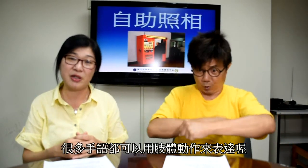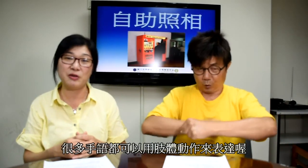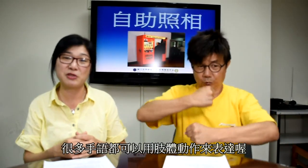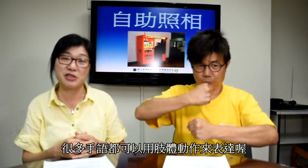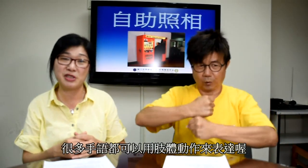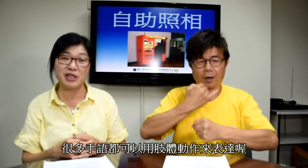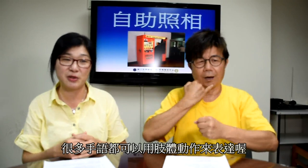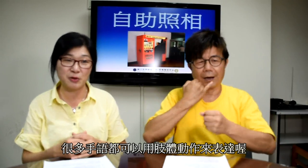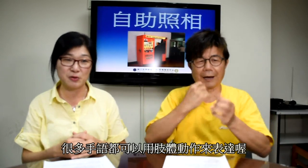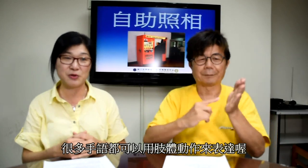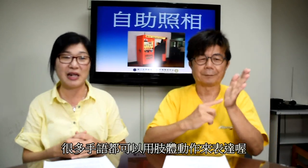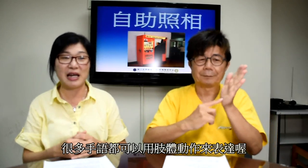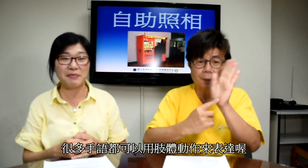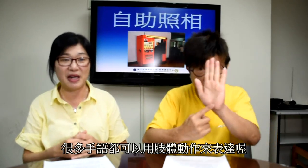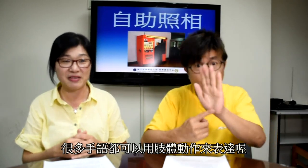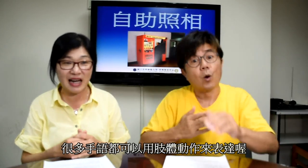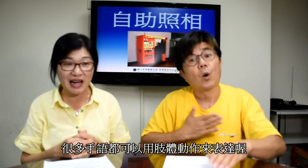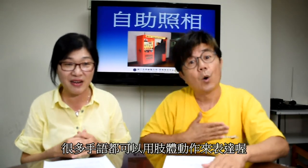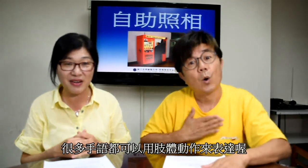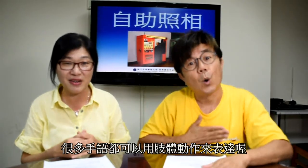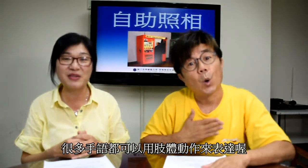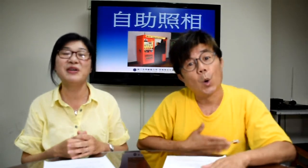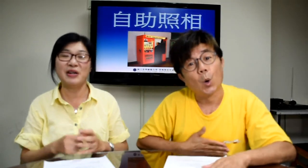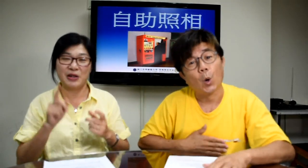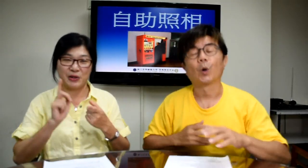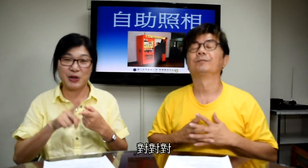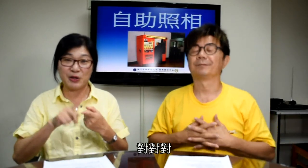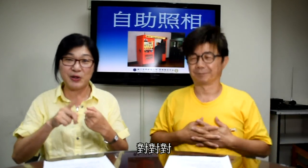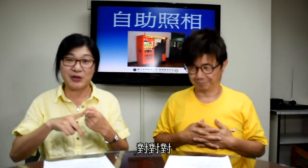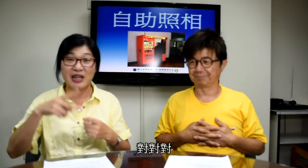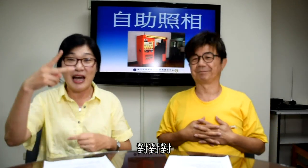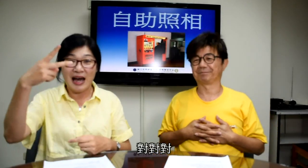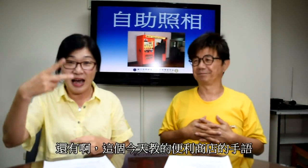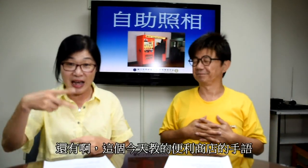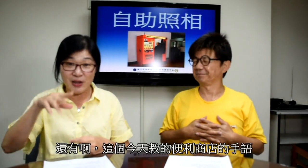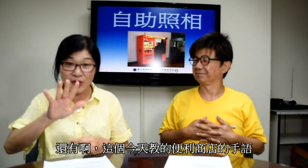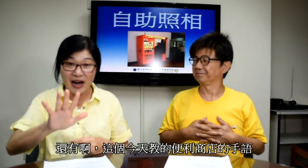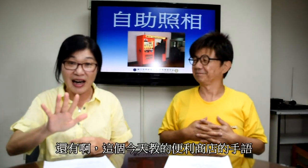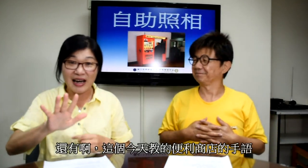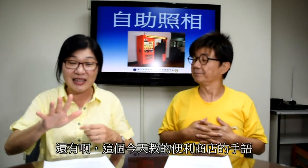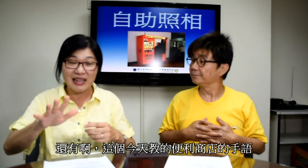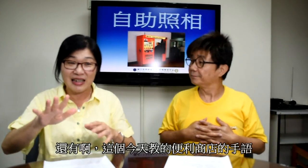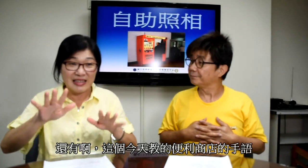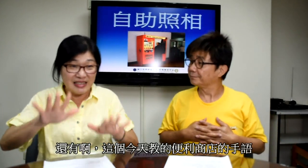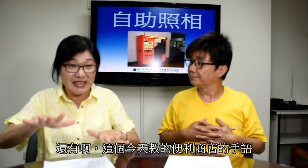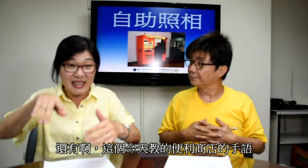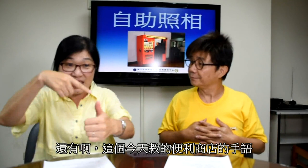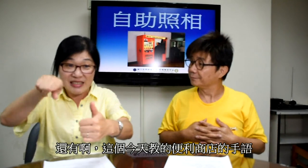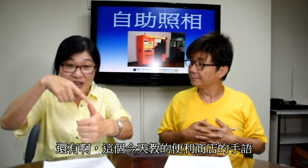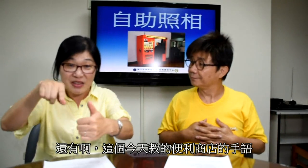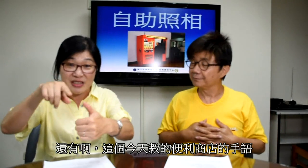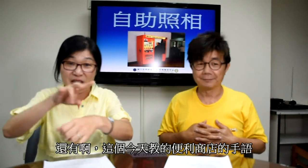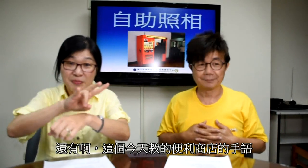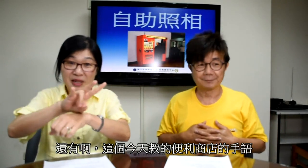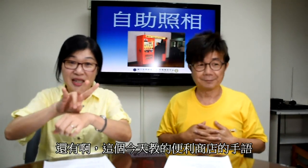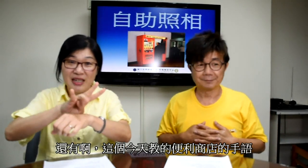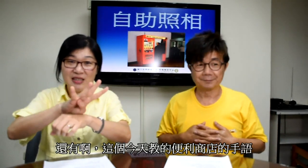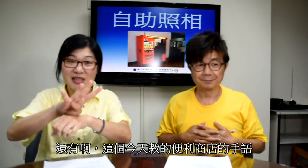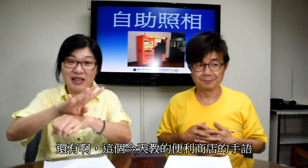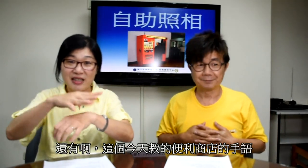肢体动作来表达哦。对对对，还有啊，今天教的这个便利商店的